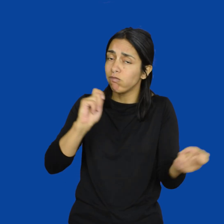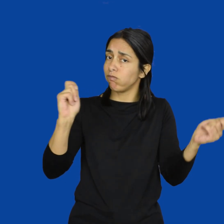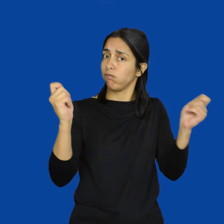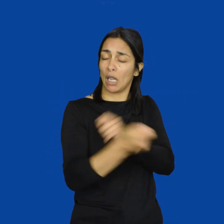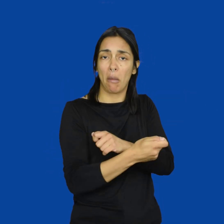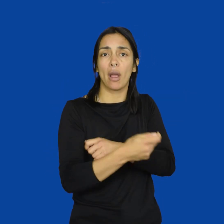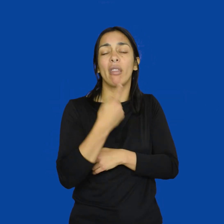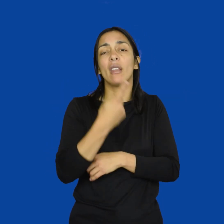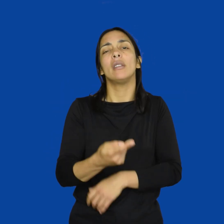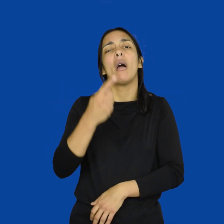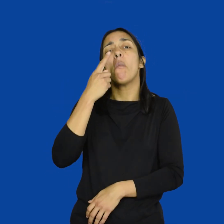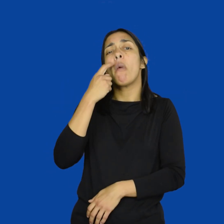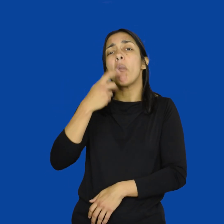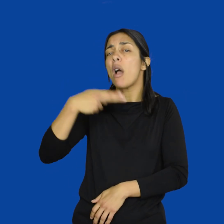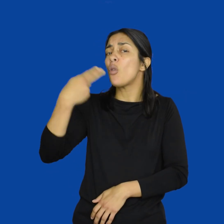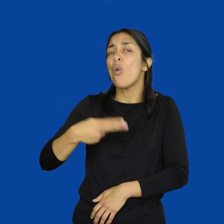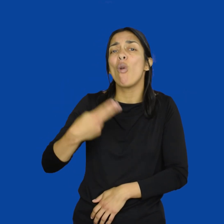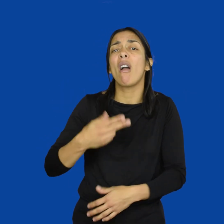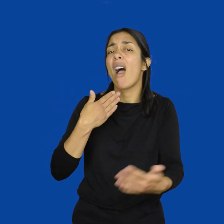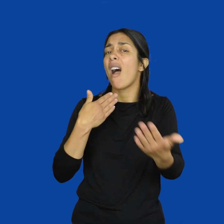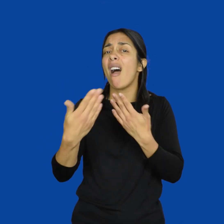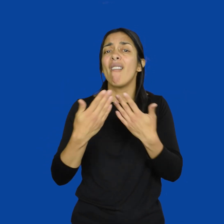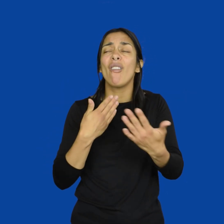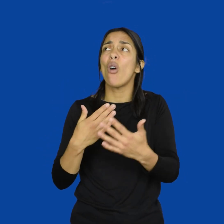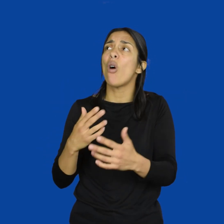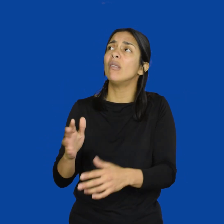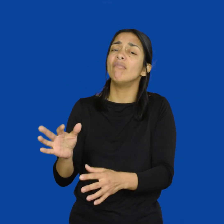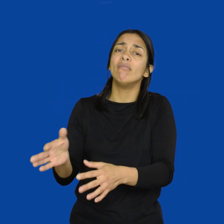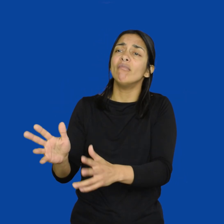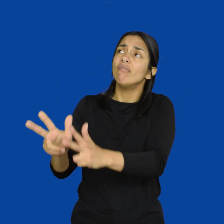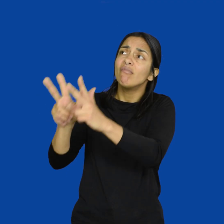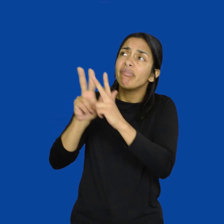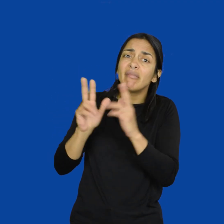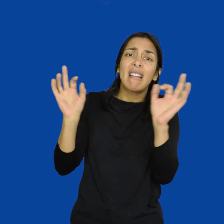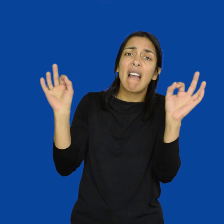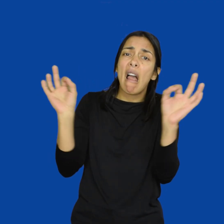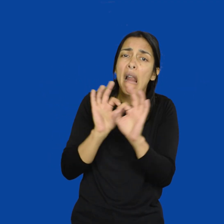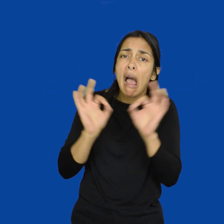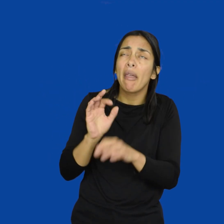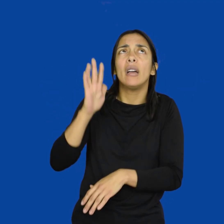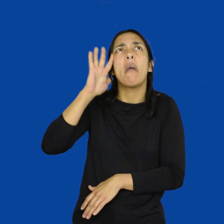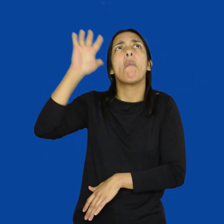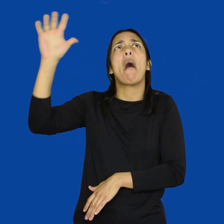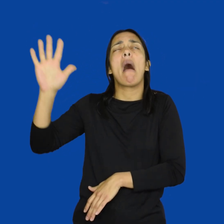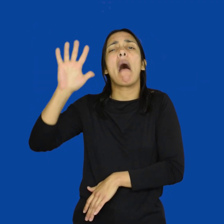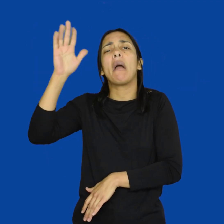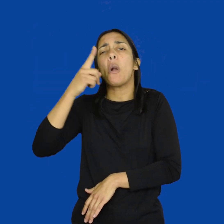Y mi papá no, nunca habló nada, nunca habló nada. Tengo la imagen de un hombre muy